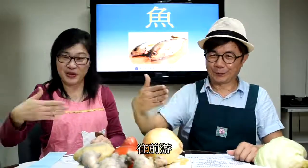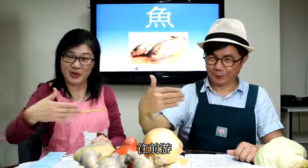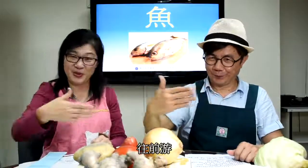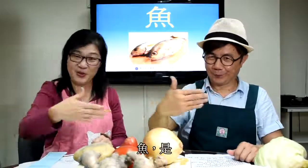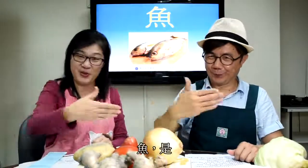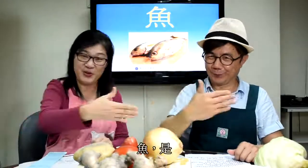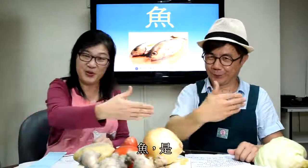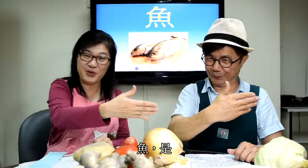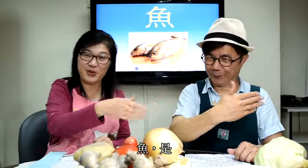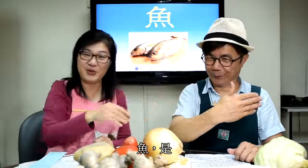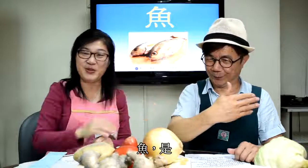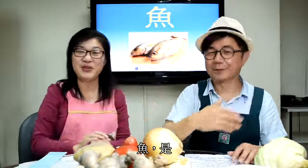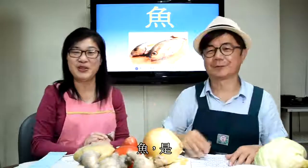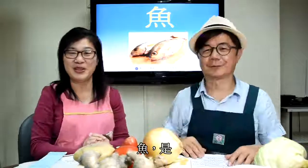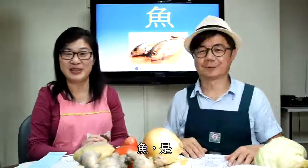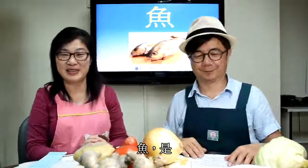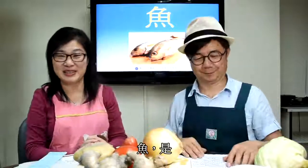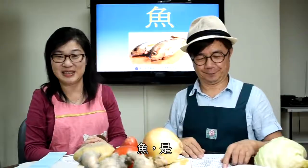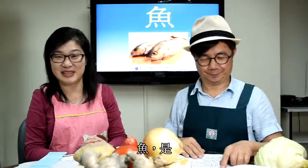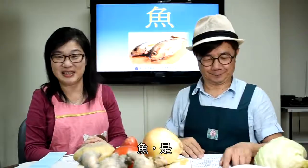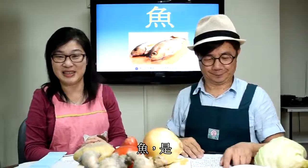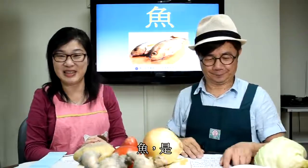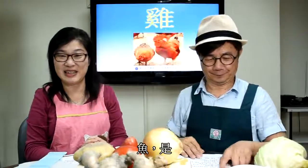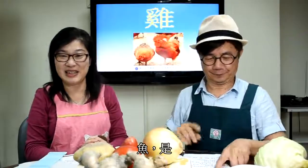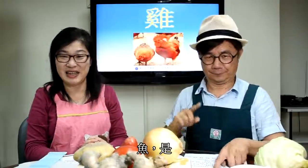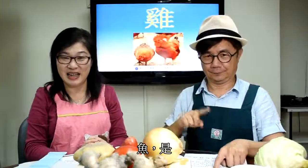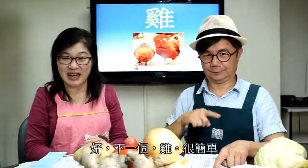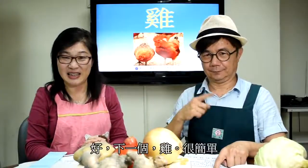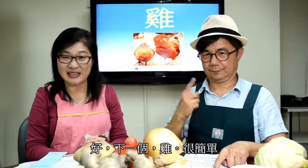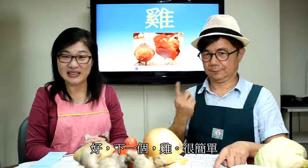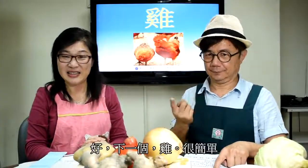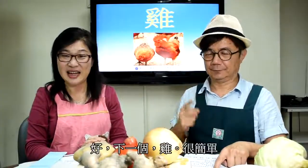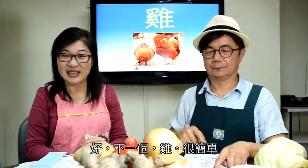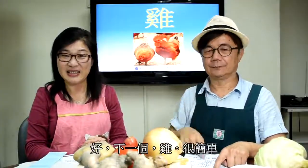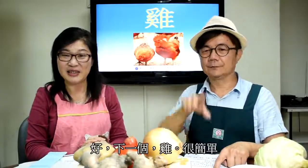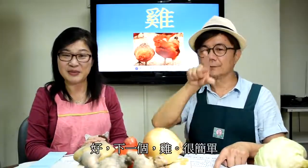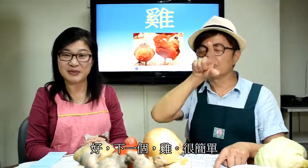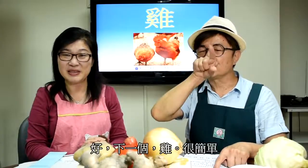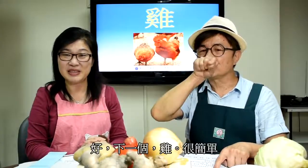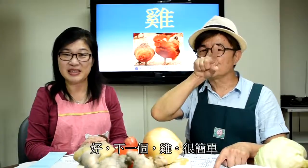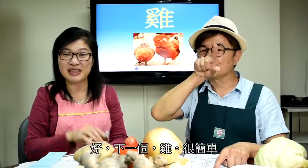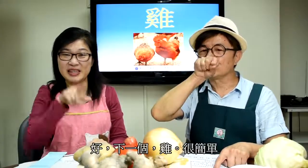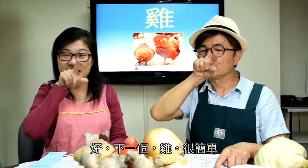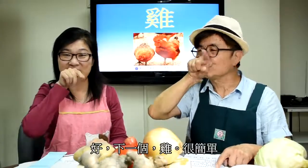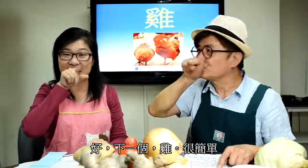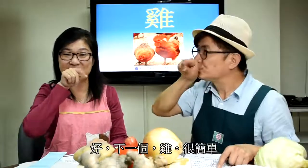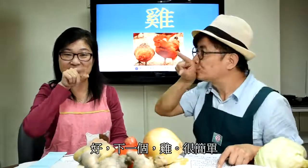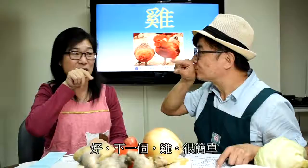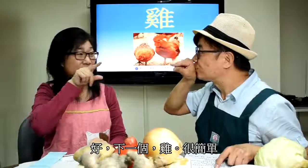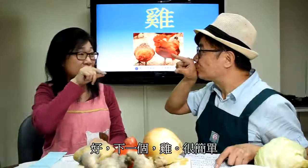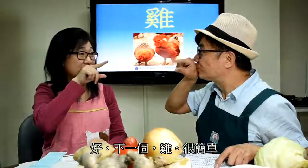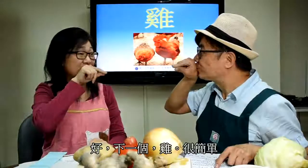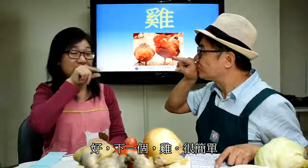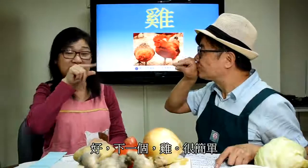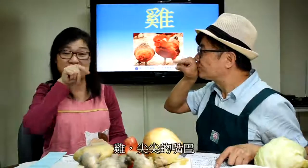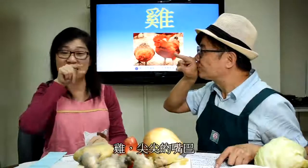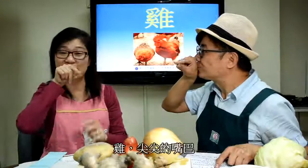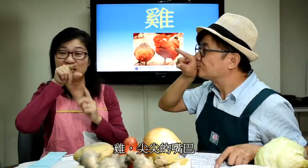鱼子，好，下一个鸡很简单，尖尖的嘴